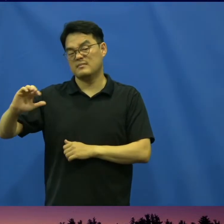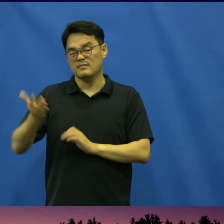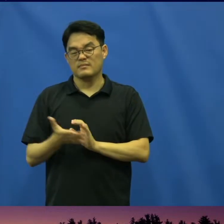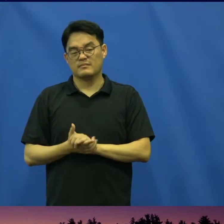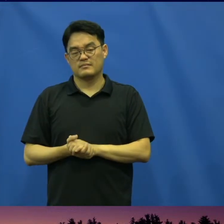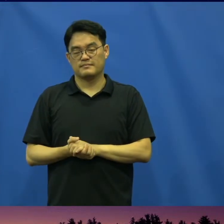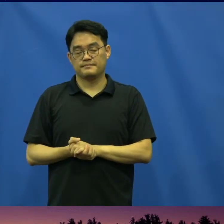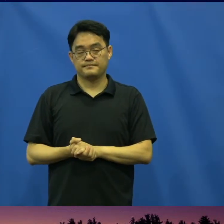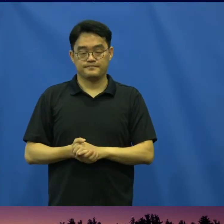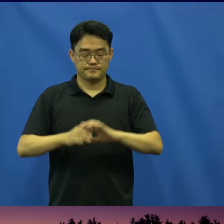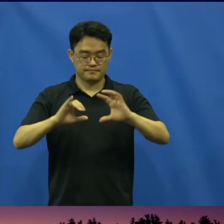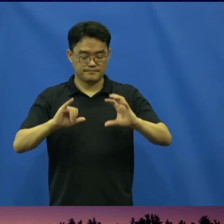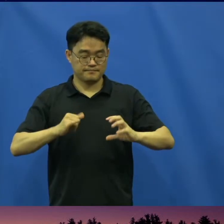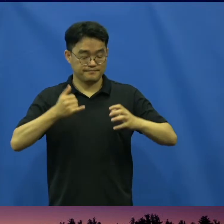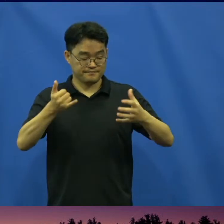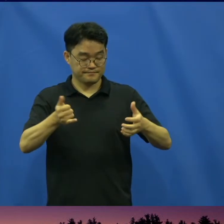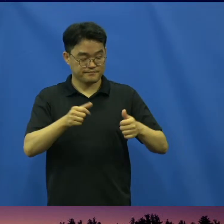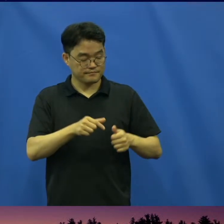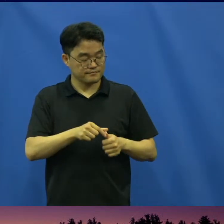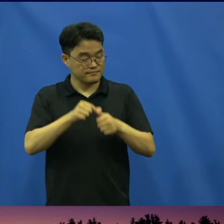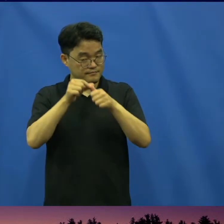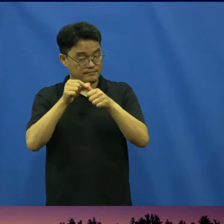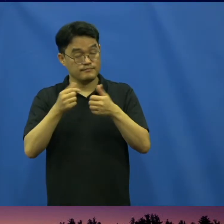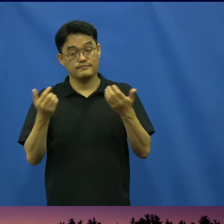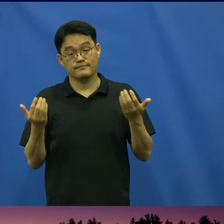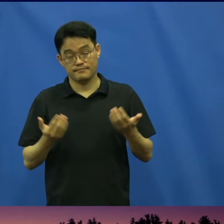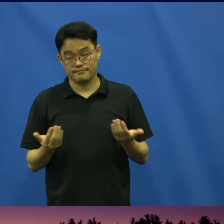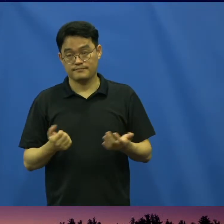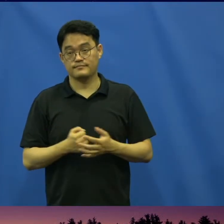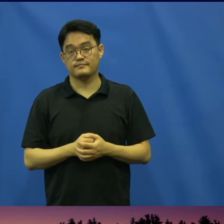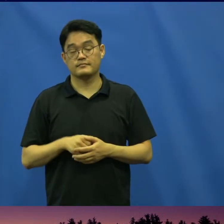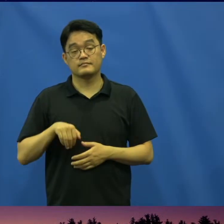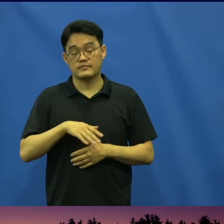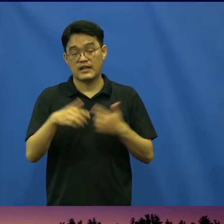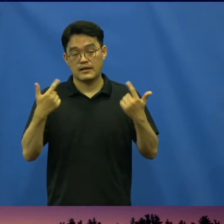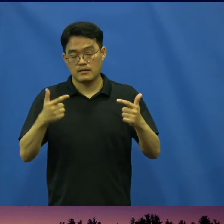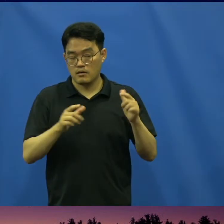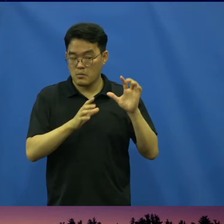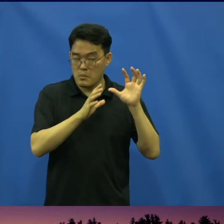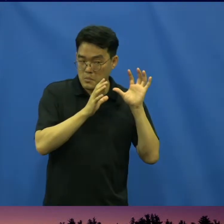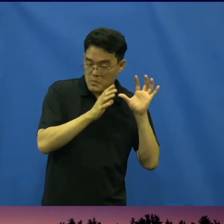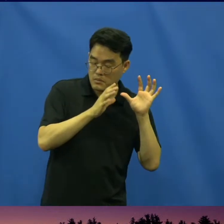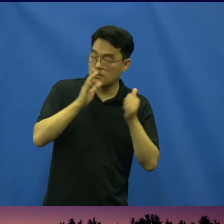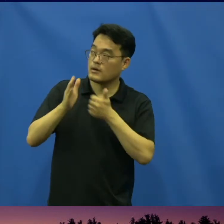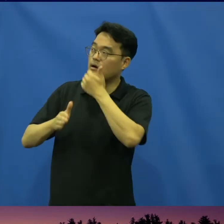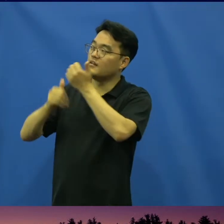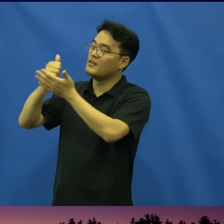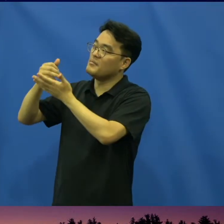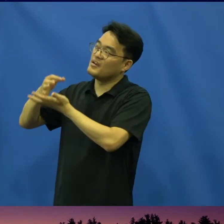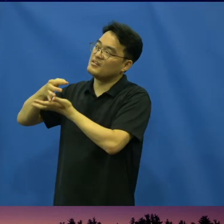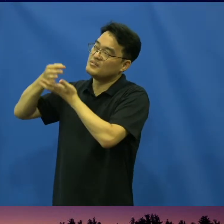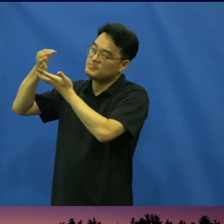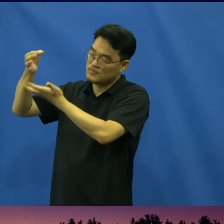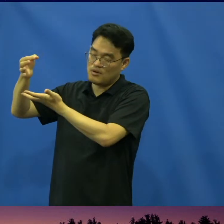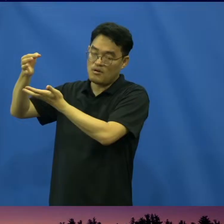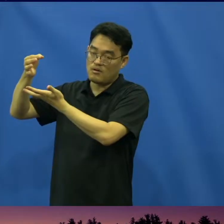세상을 구원하는 길로. 그래서 우리는 귀를 기울여야 돼요. 하나님의 음성에 귀를 기울여야 돼요.